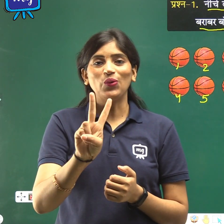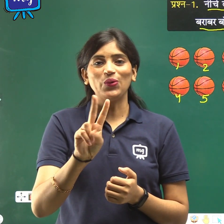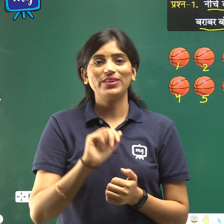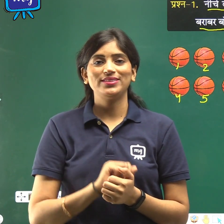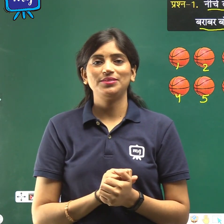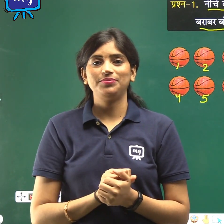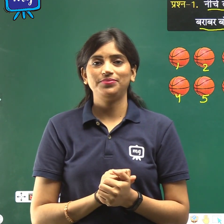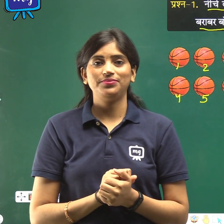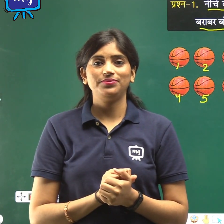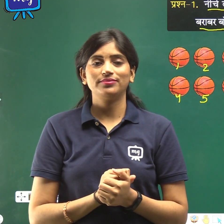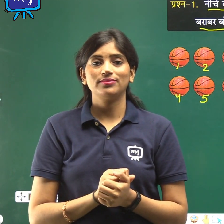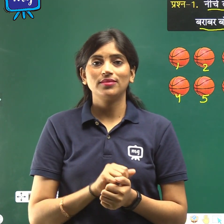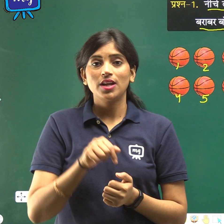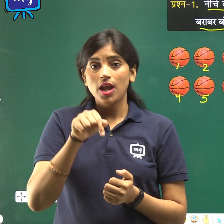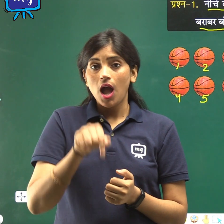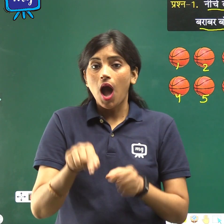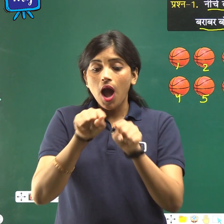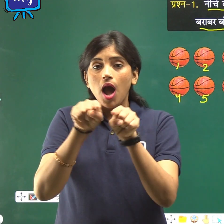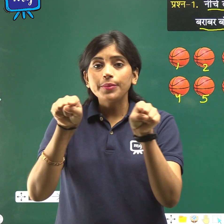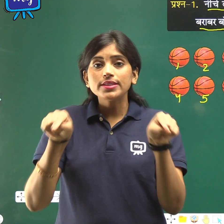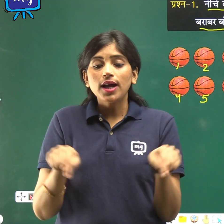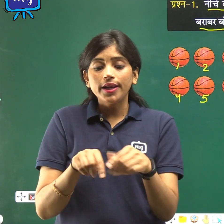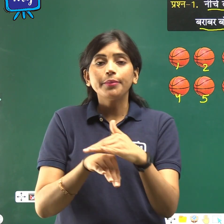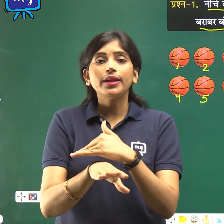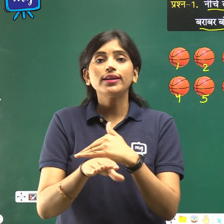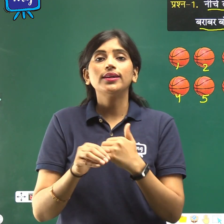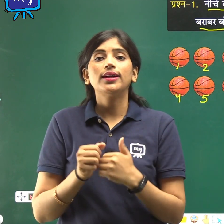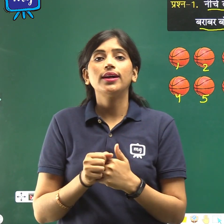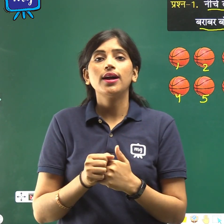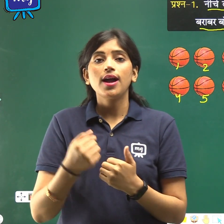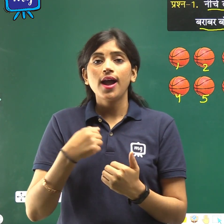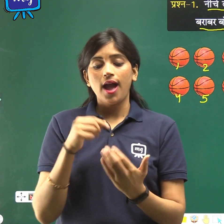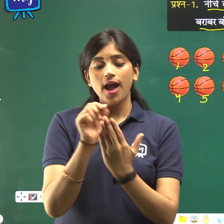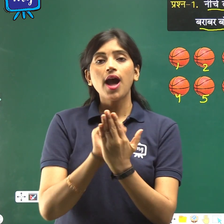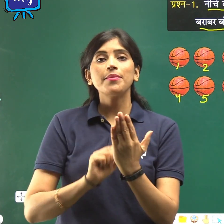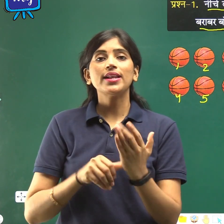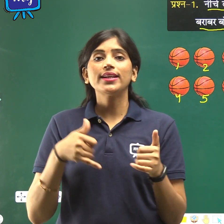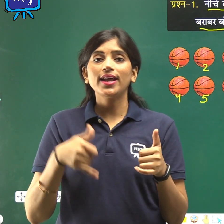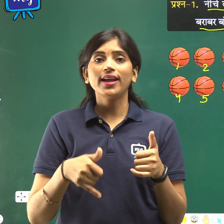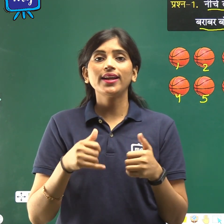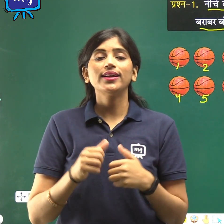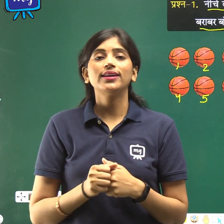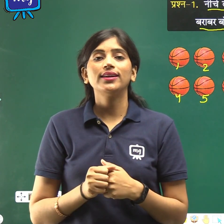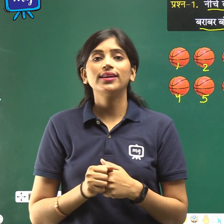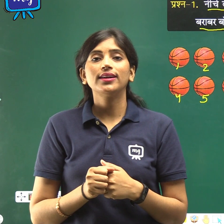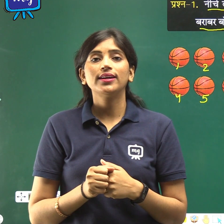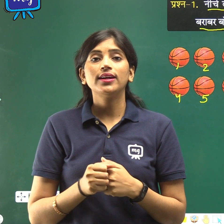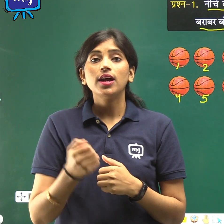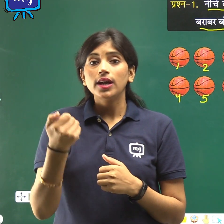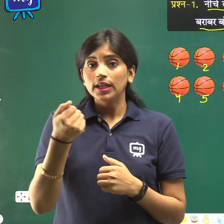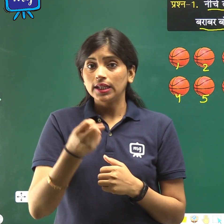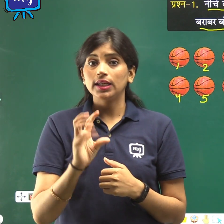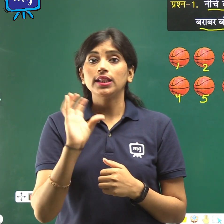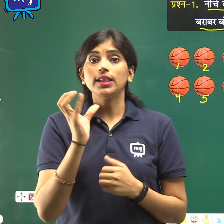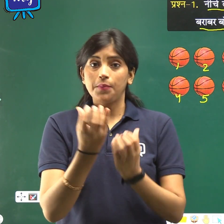2। अब इस खाने में हमें लिखना है कि कितनी